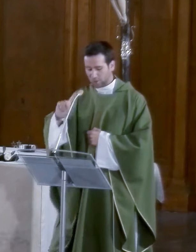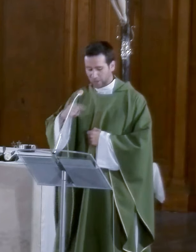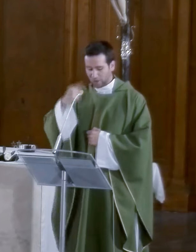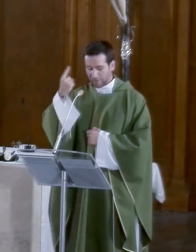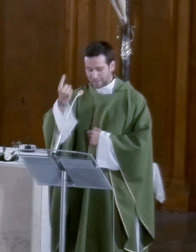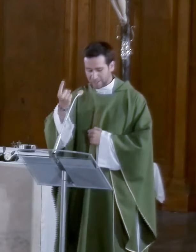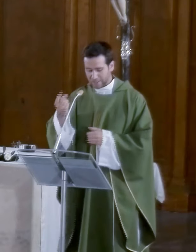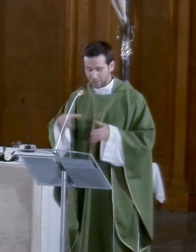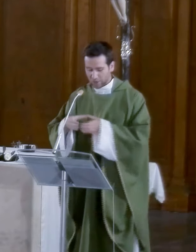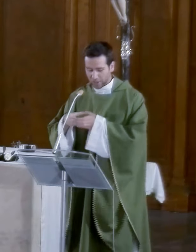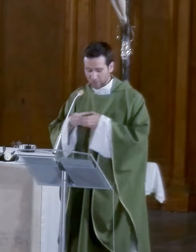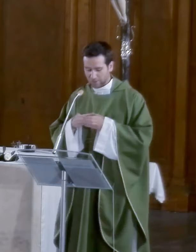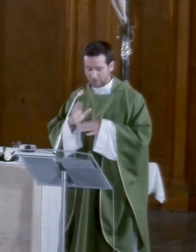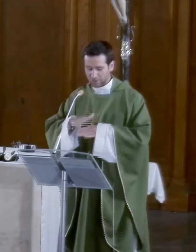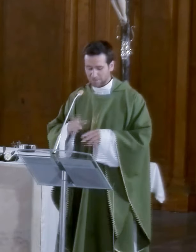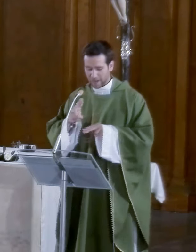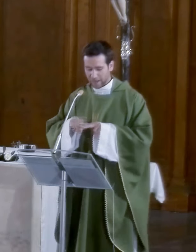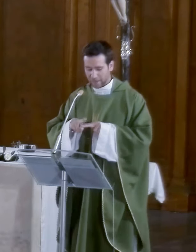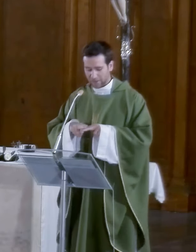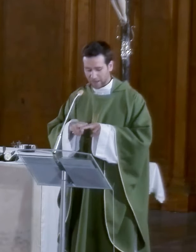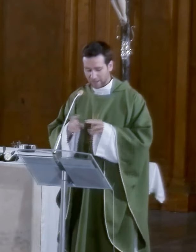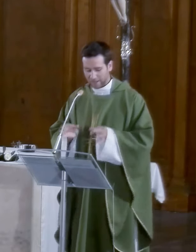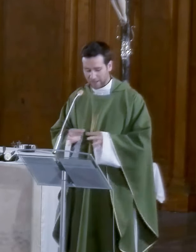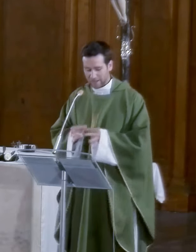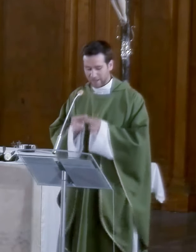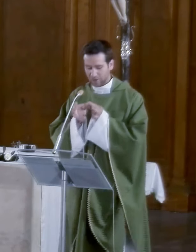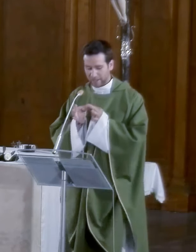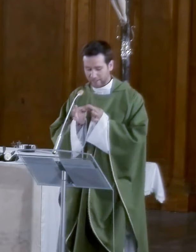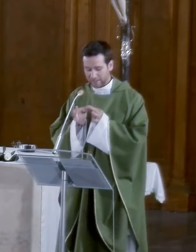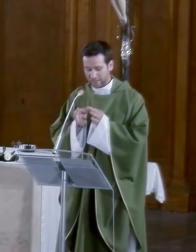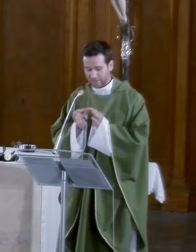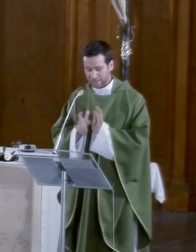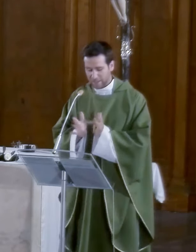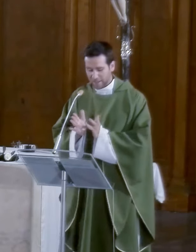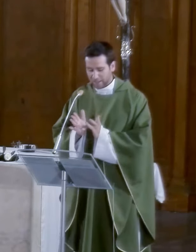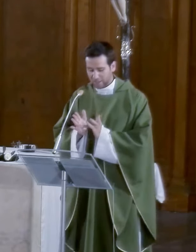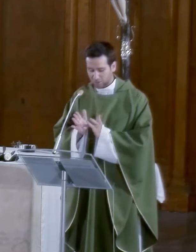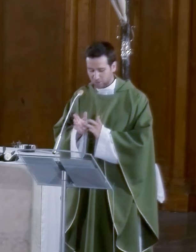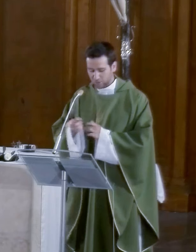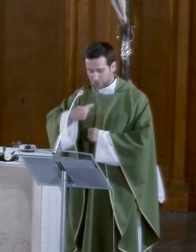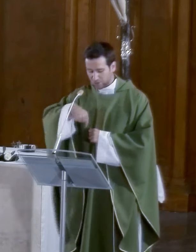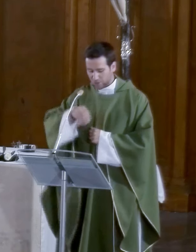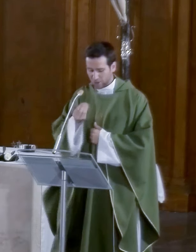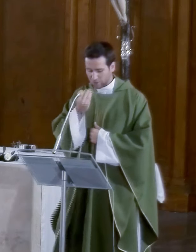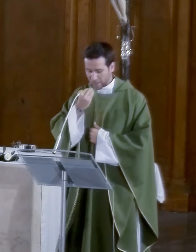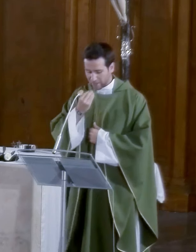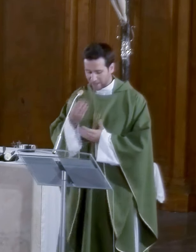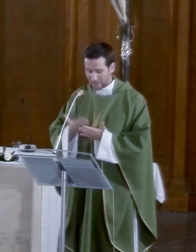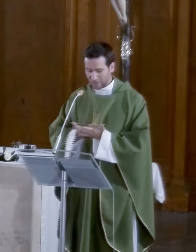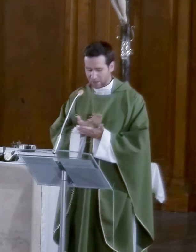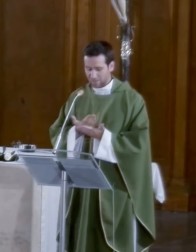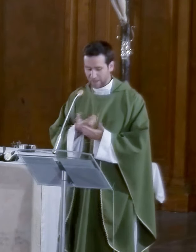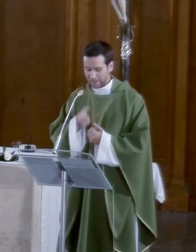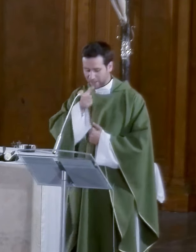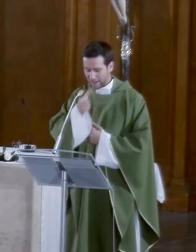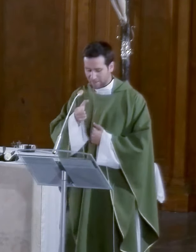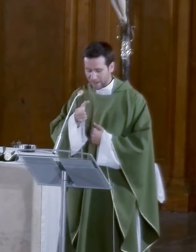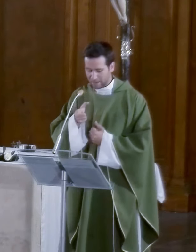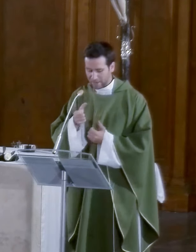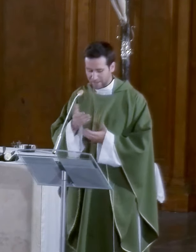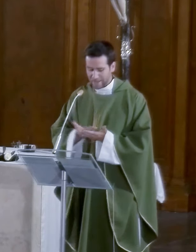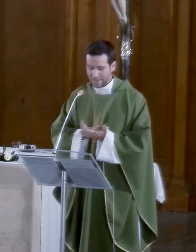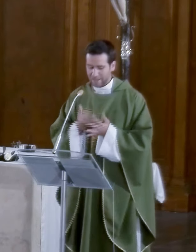Un domingo más nos reunimos para celebrar la Eucaristía. Jesús nos alimenta con el pan de